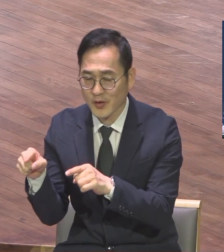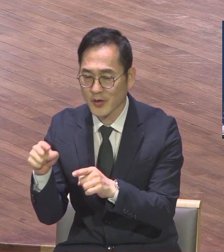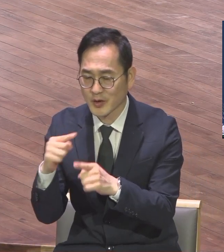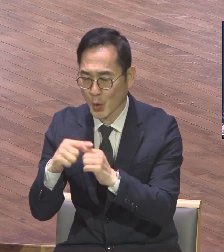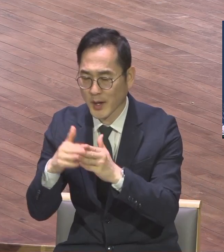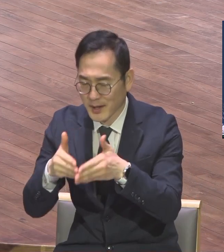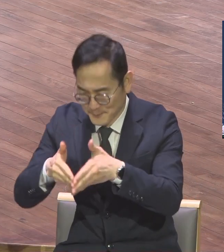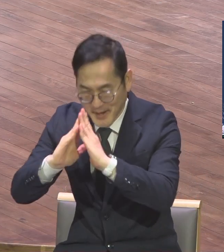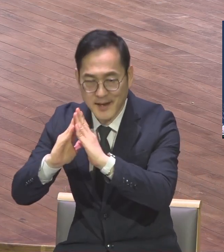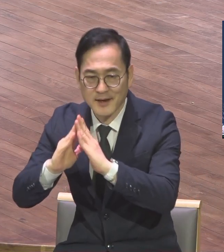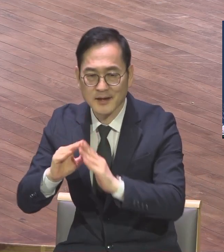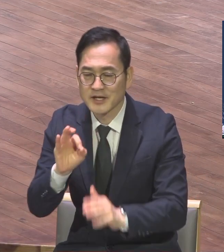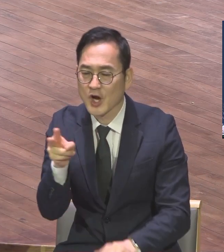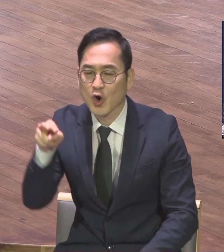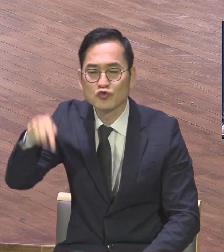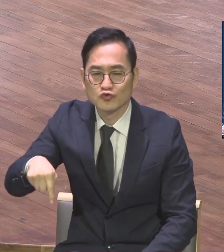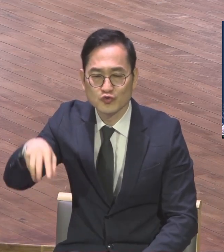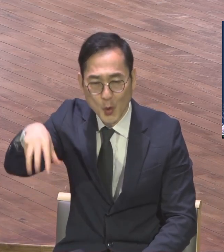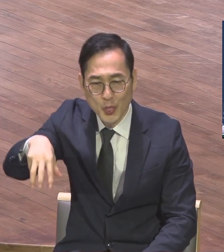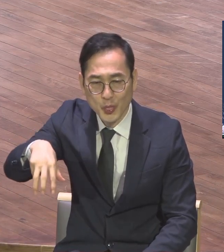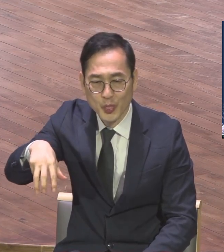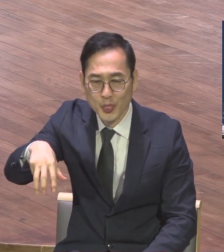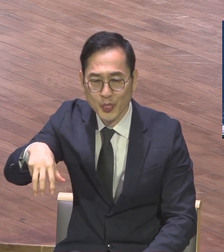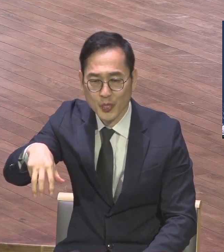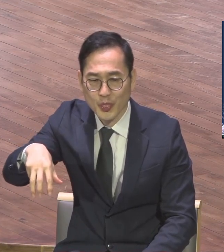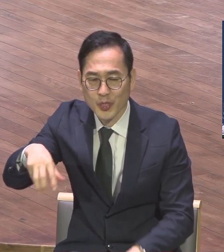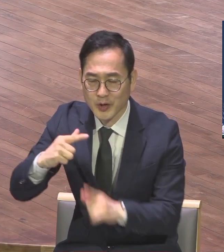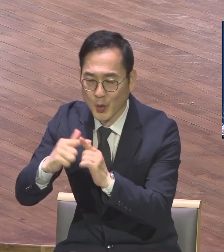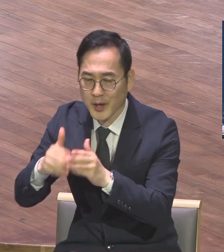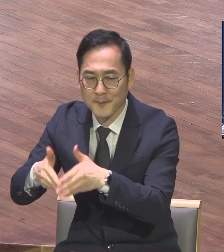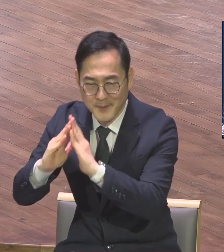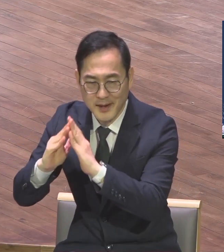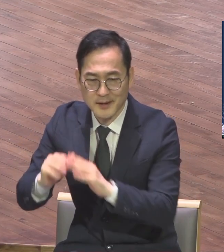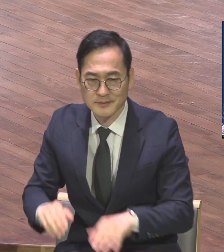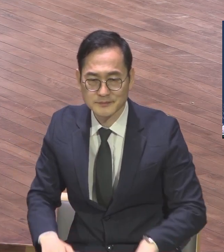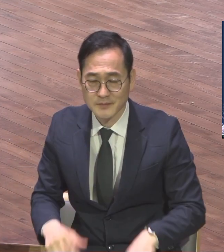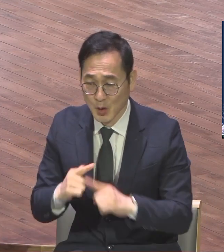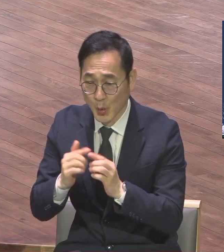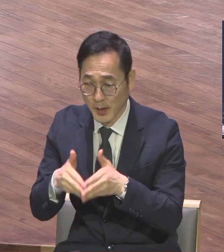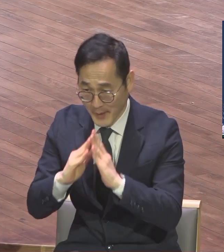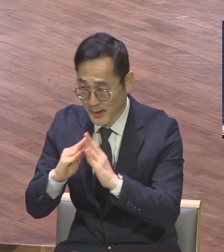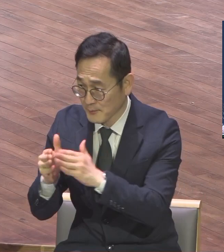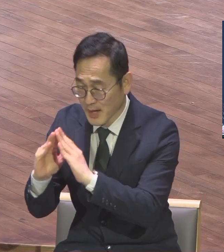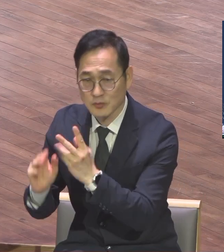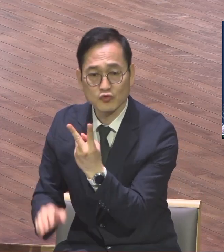개척교회 목회를 시작을 했습니다. 농촌교회에. 그래서 두 곳에서 교회를 개척을 했어요.